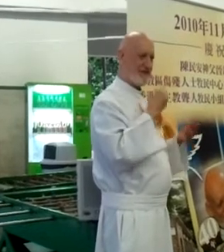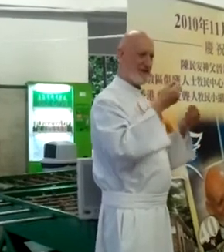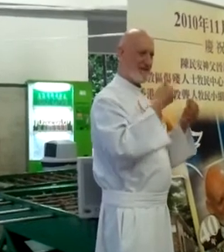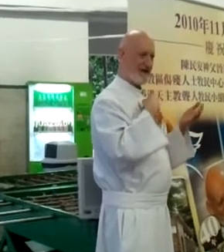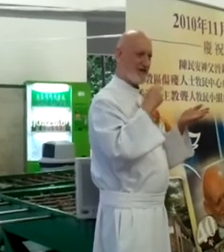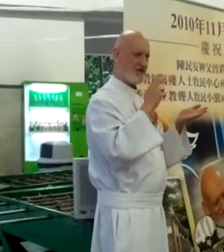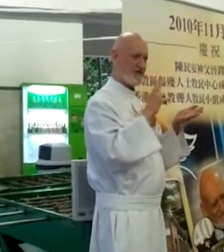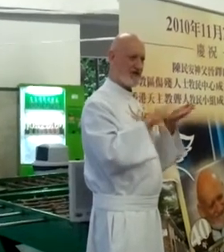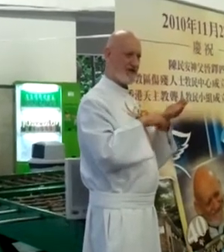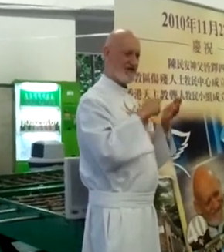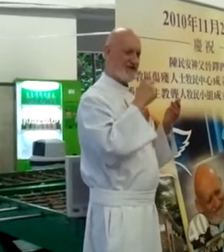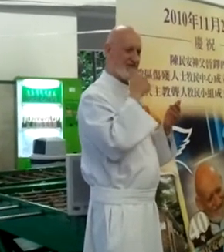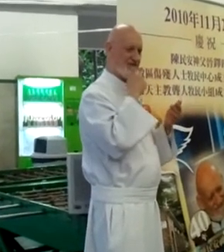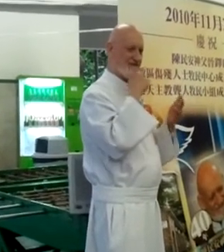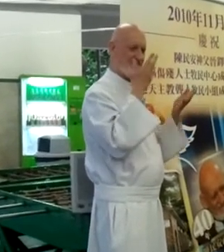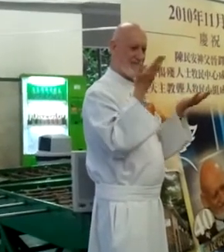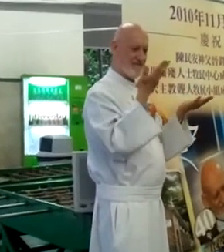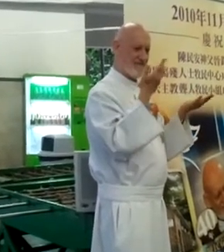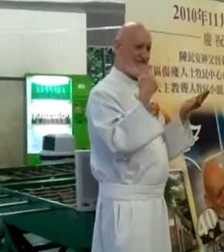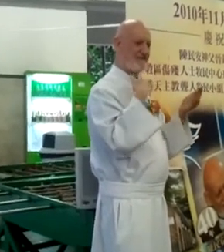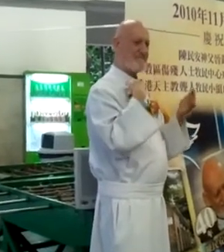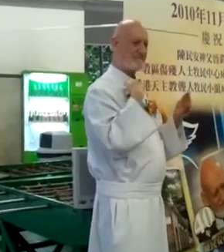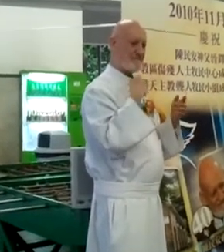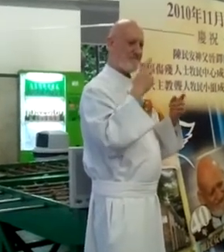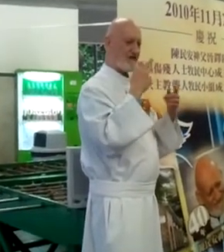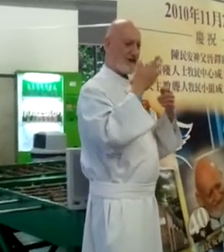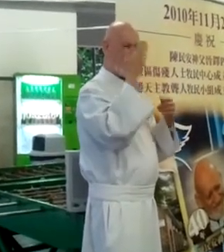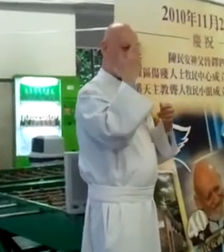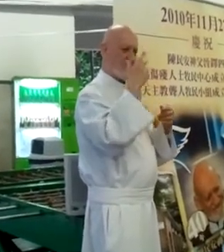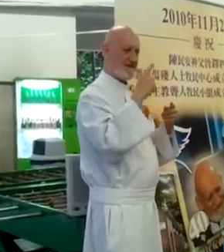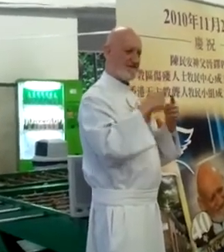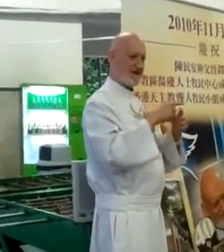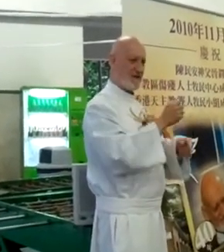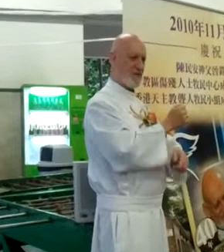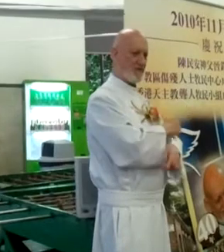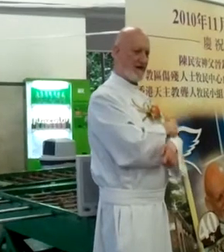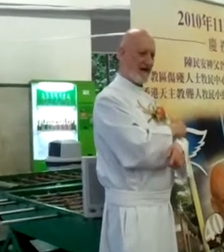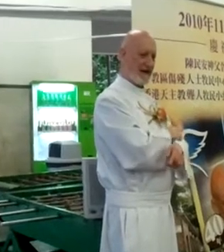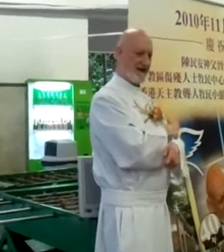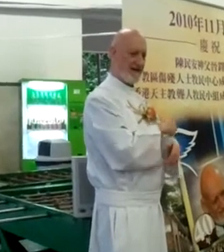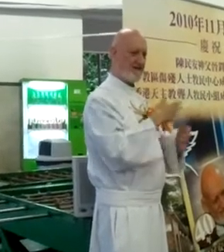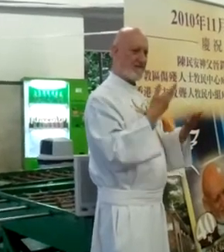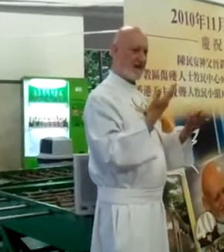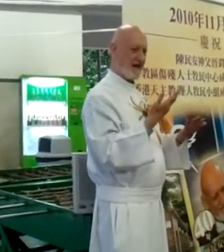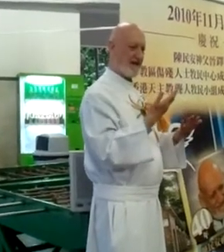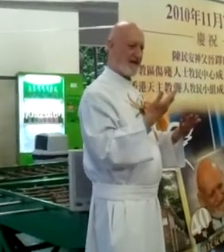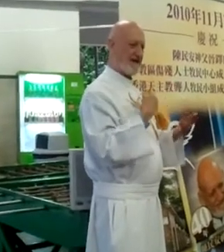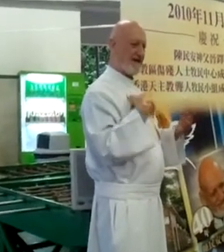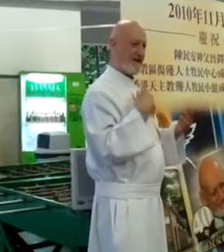咁我喺心裏邊就係諗，點解天主會俾天主教嘅信讓我咧？我真係好兩難